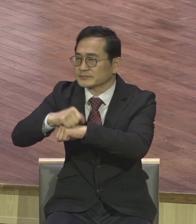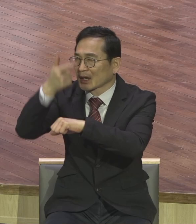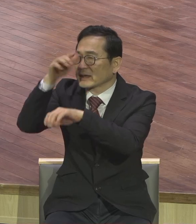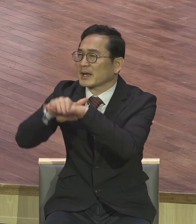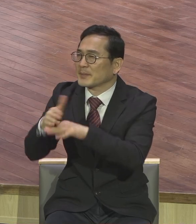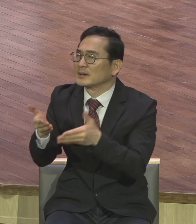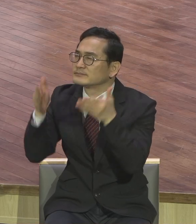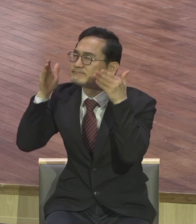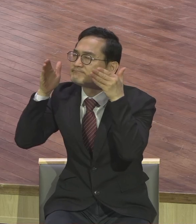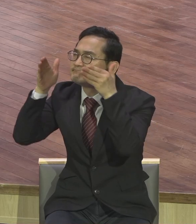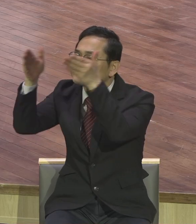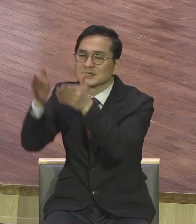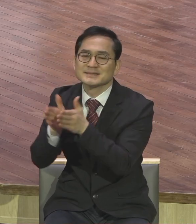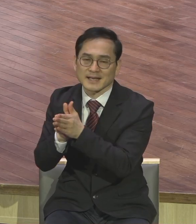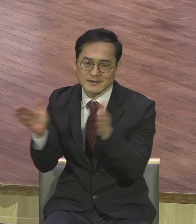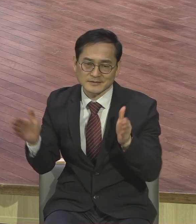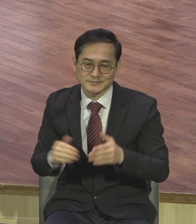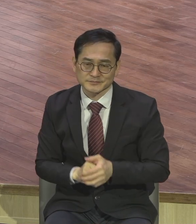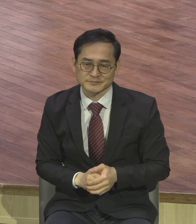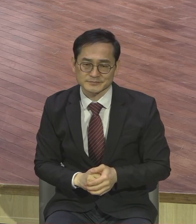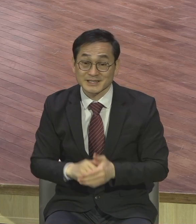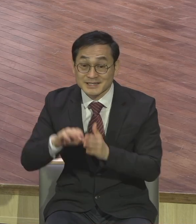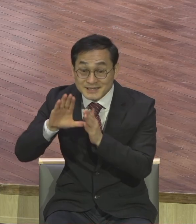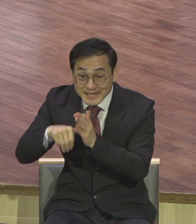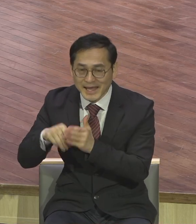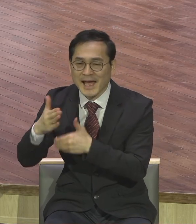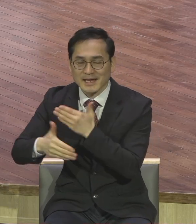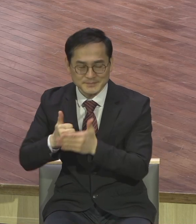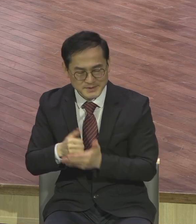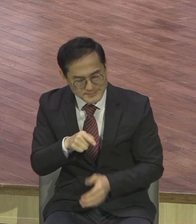예배드리기 시작했습니다. 그때 하나님